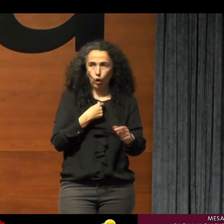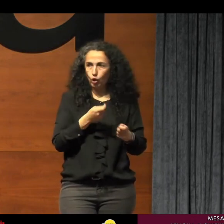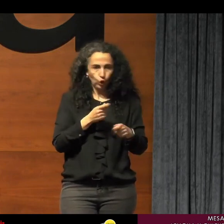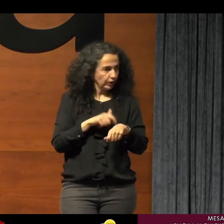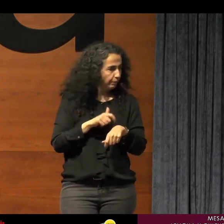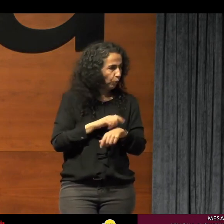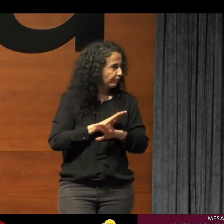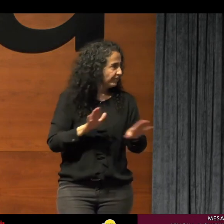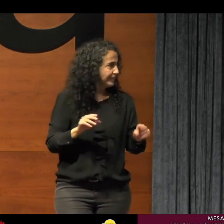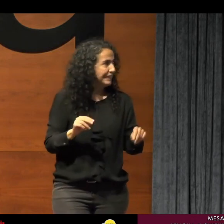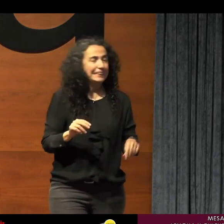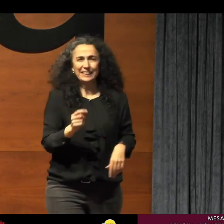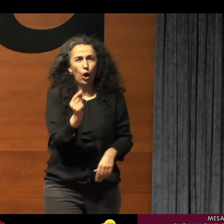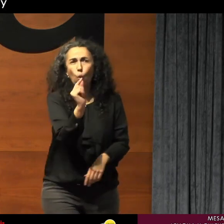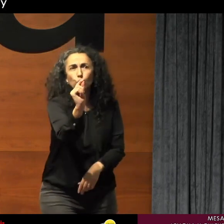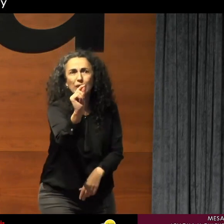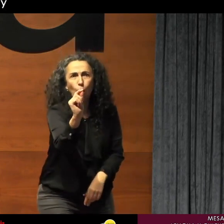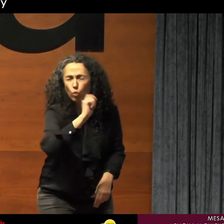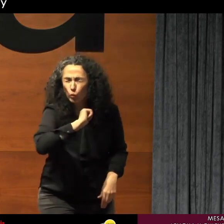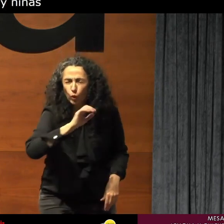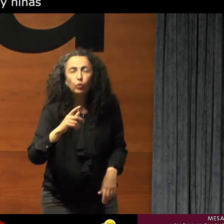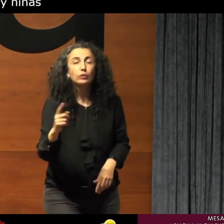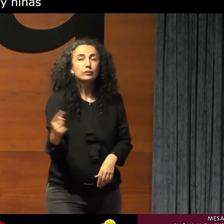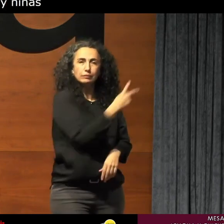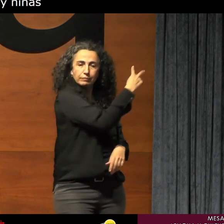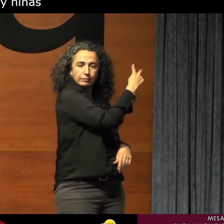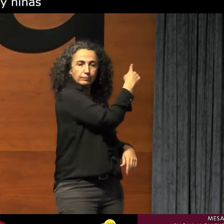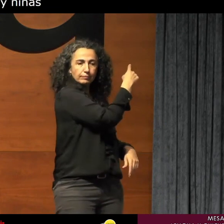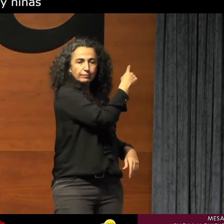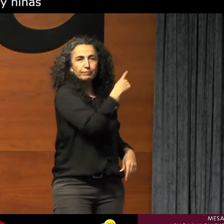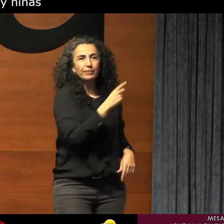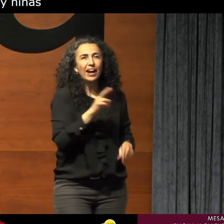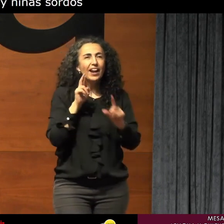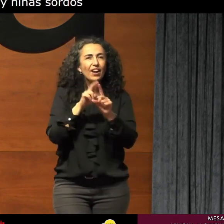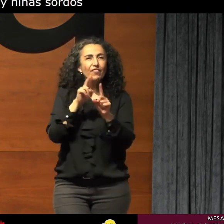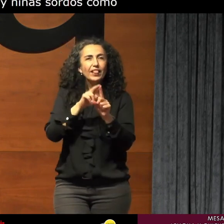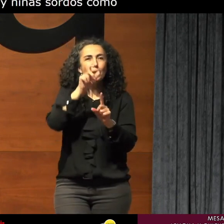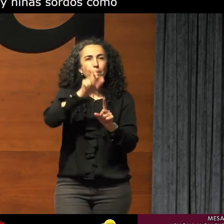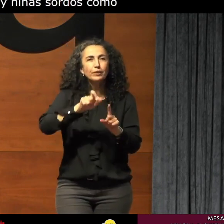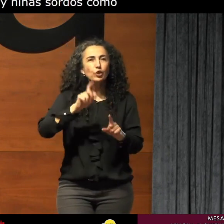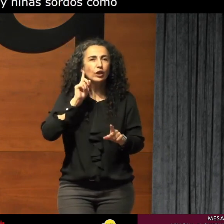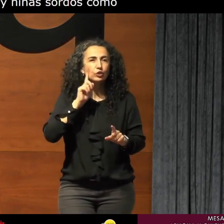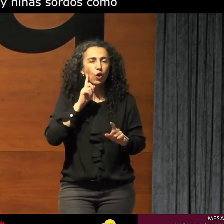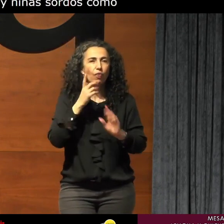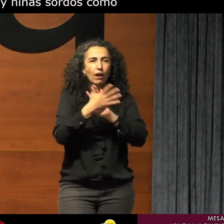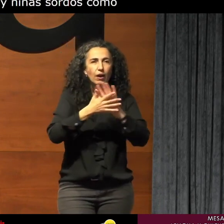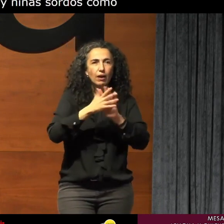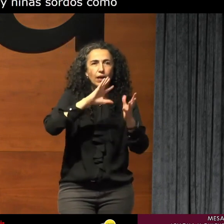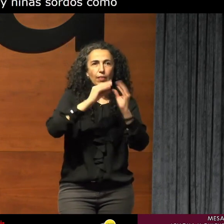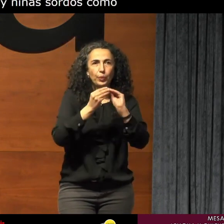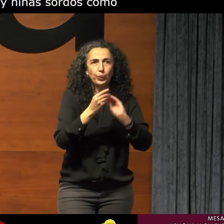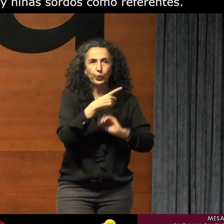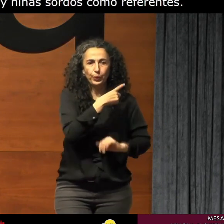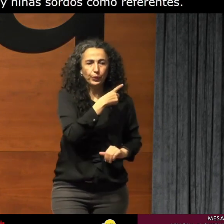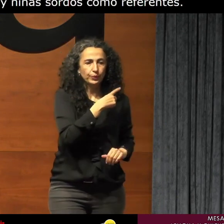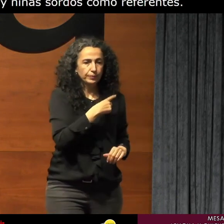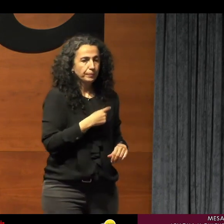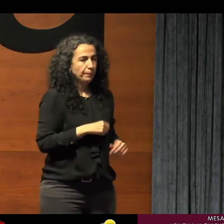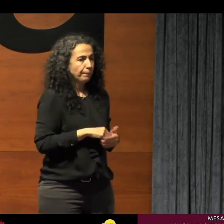cuenten con esos referentes. Un segundo, creo que se me ha acabado ya el tiempo. Como digo, que se cuente con